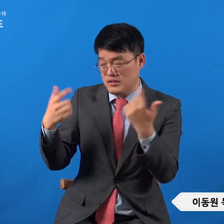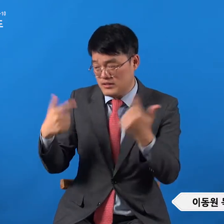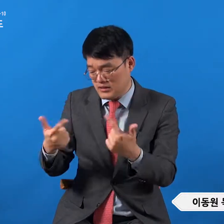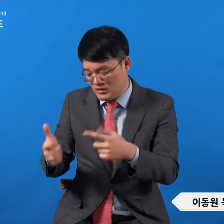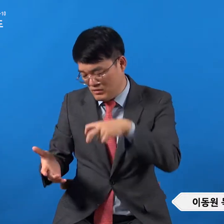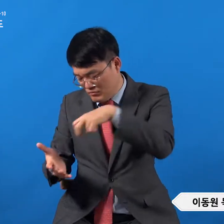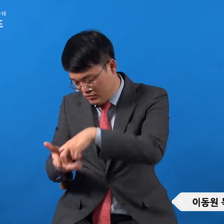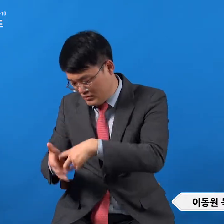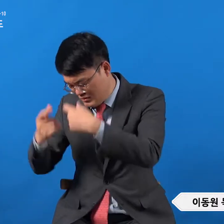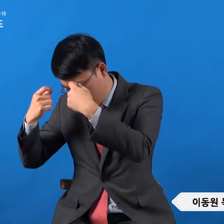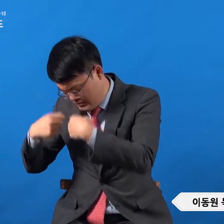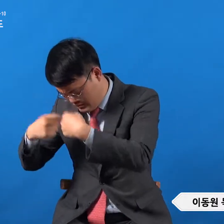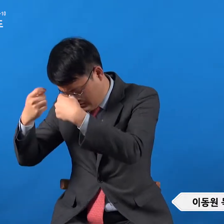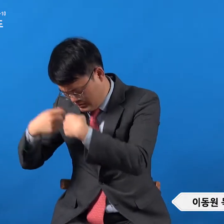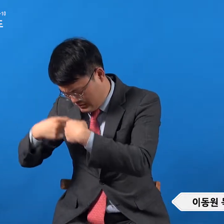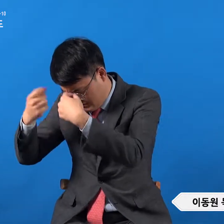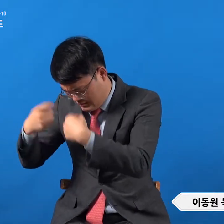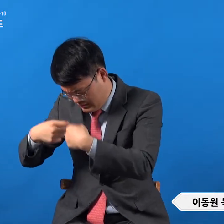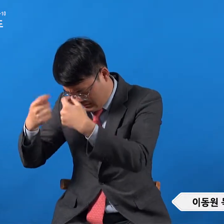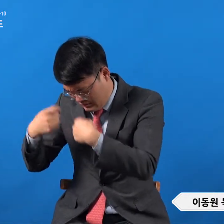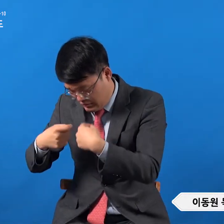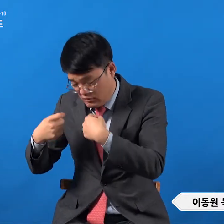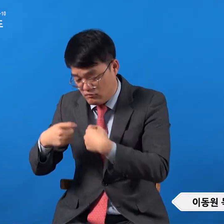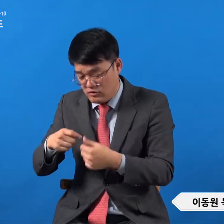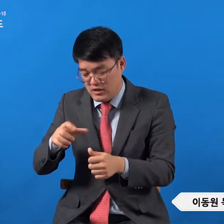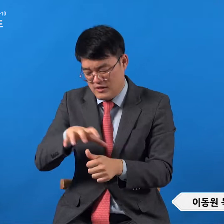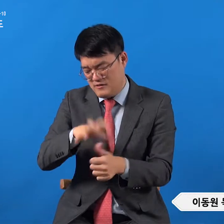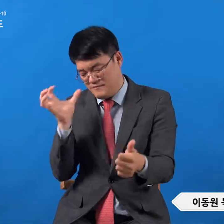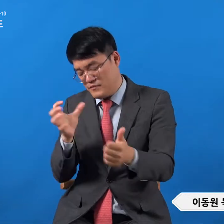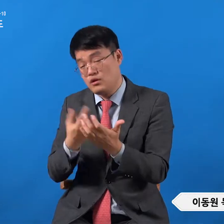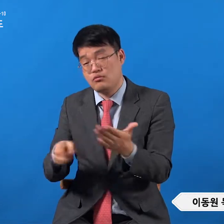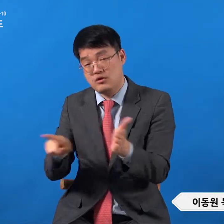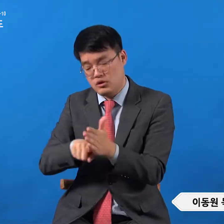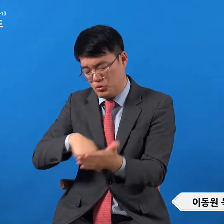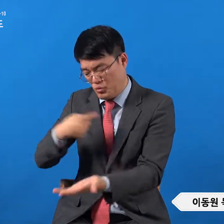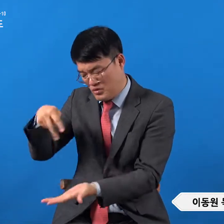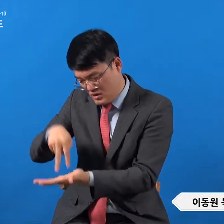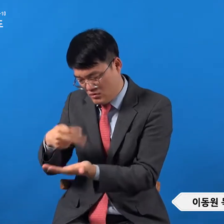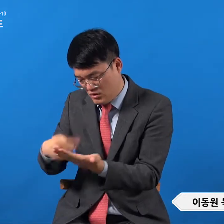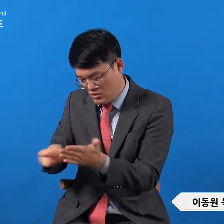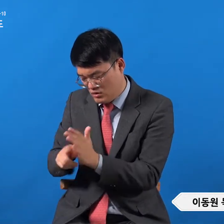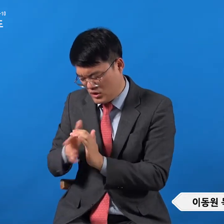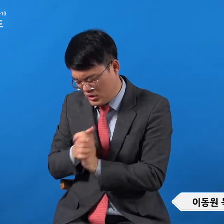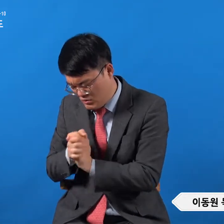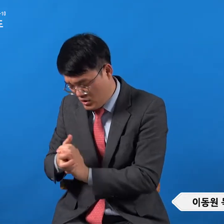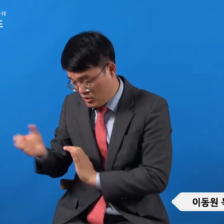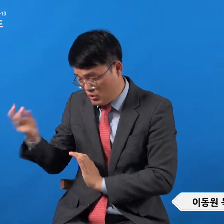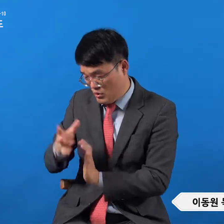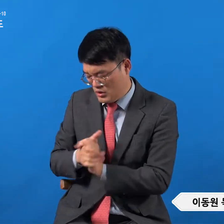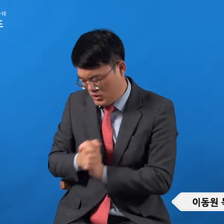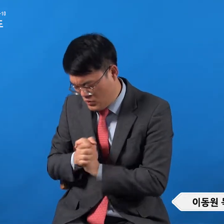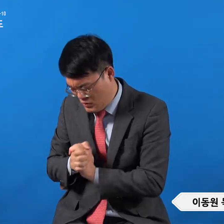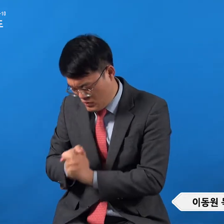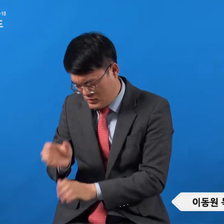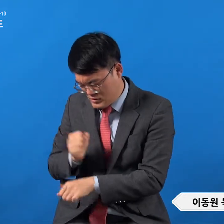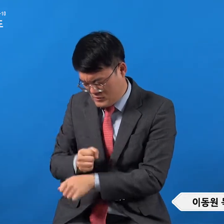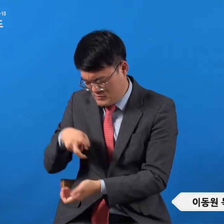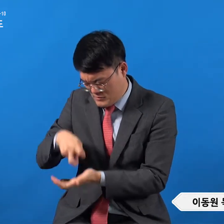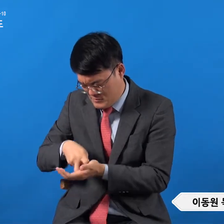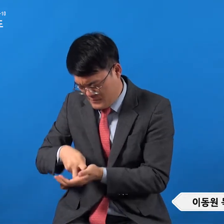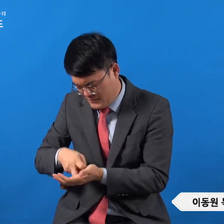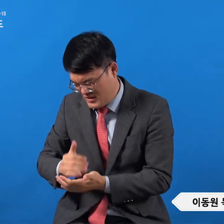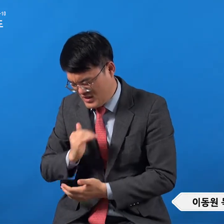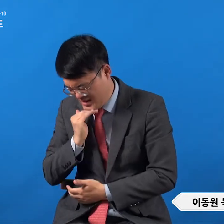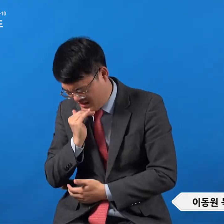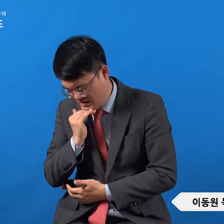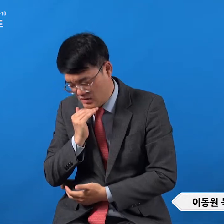적시며 민족의 해방을 위해, 독립을 위해서 기도하고 또 기도하고 기도하면서 기다렸습니다.